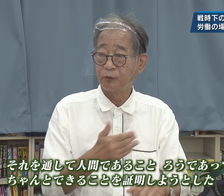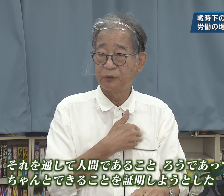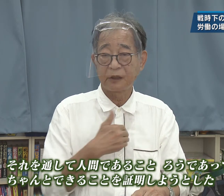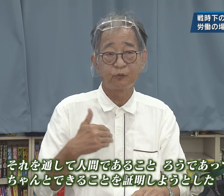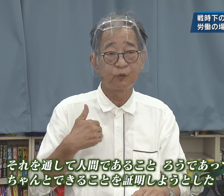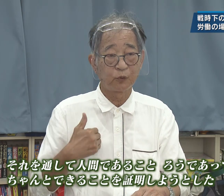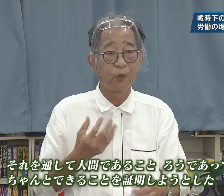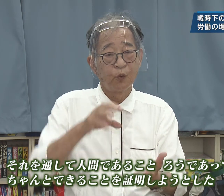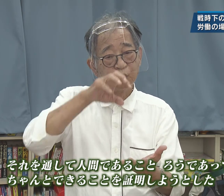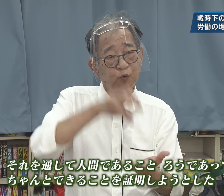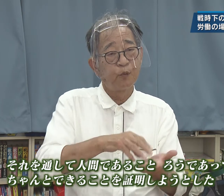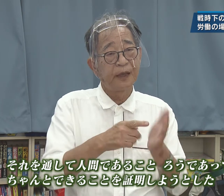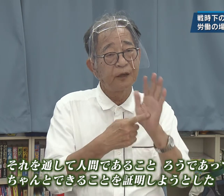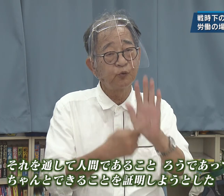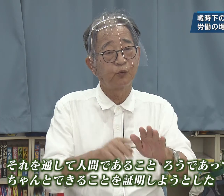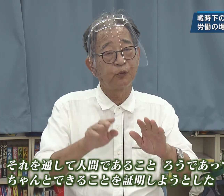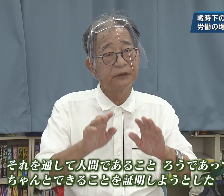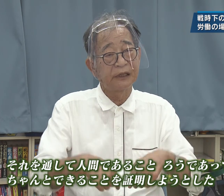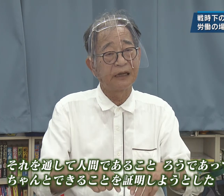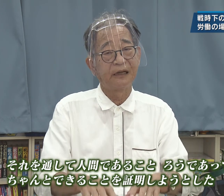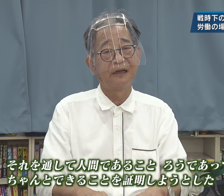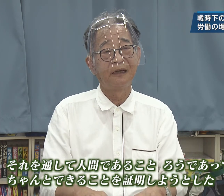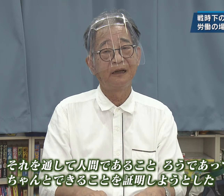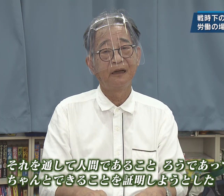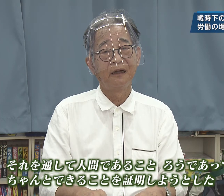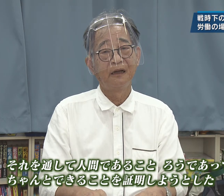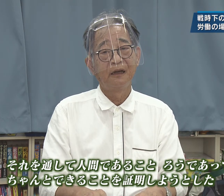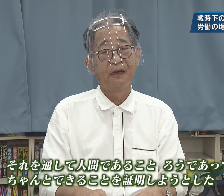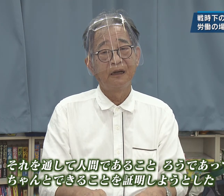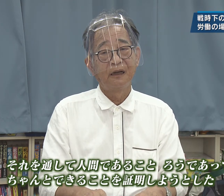ちゃんと出来るという事を証明をしようとした